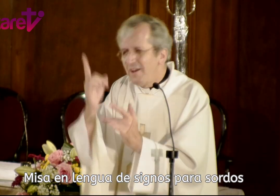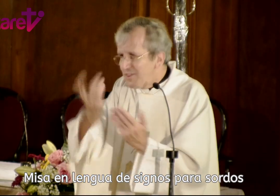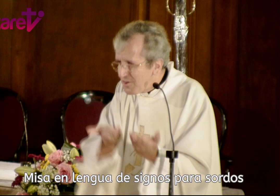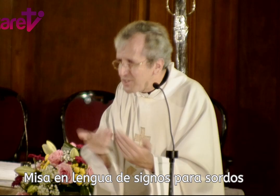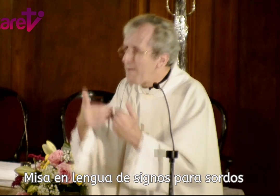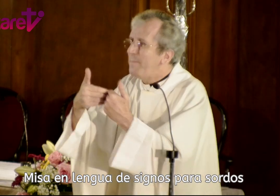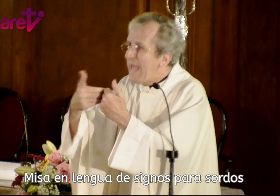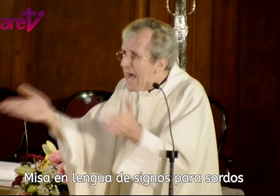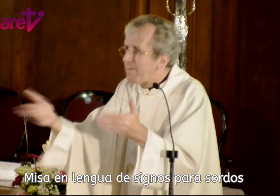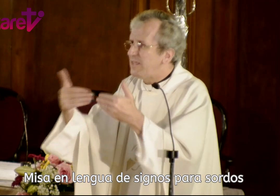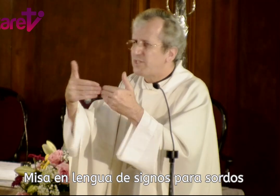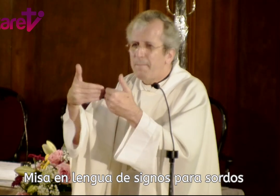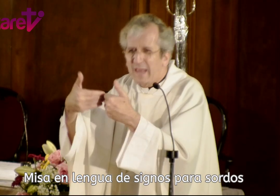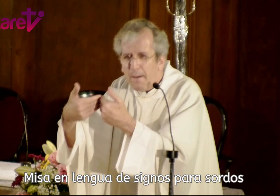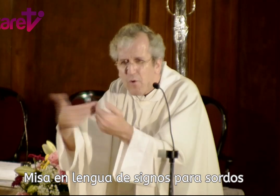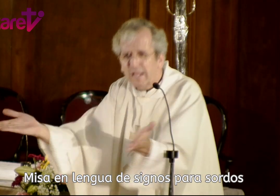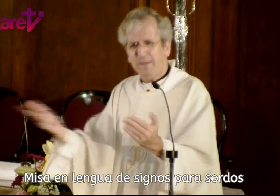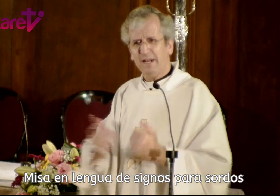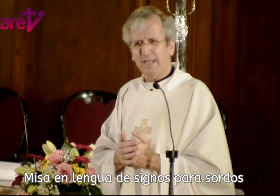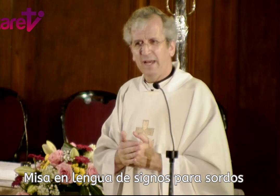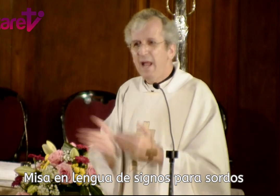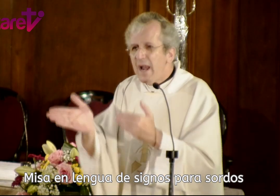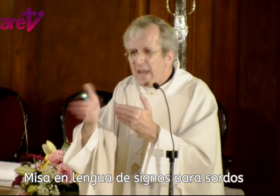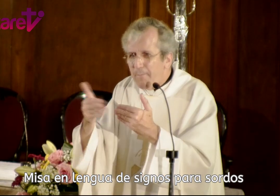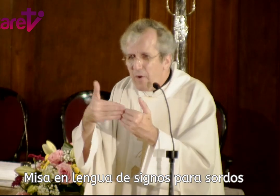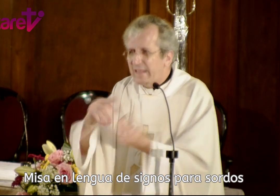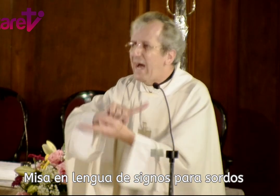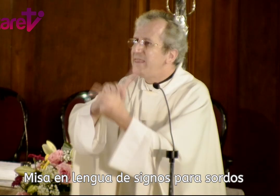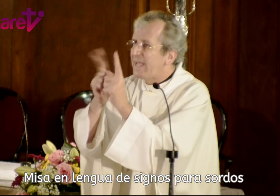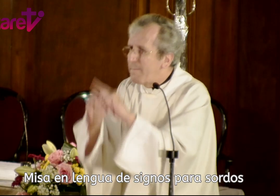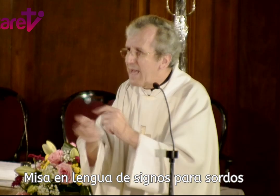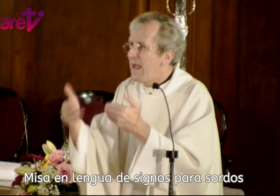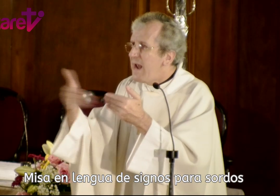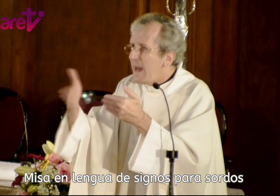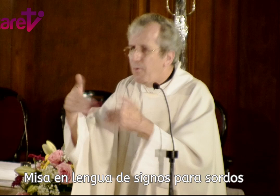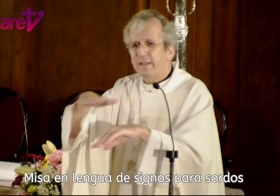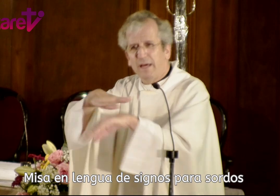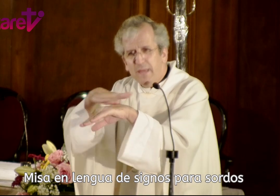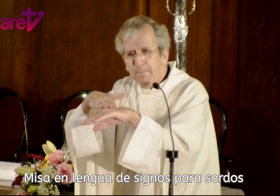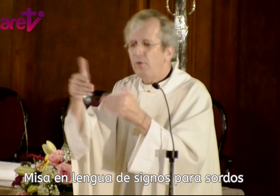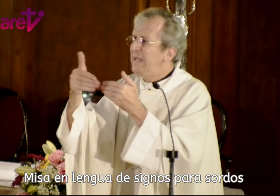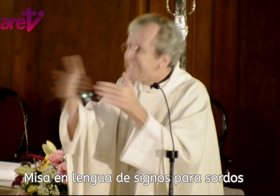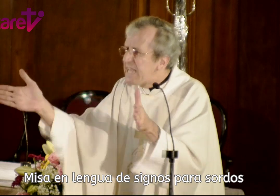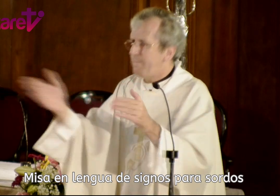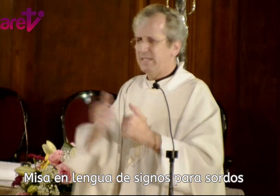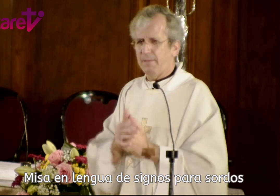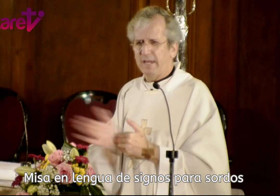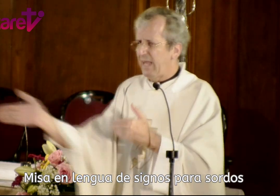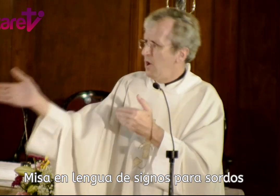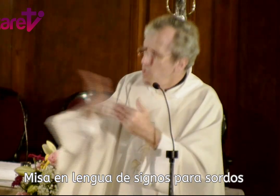Dios siempre abre, Dios siempre da la puerta abierta, la puerta de cambiar, la puerta del perdón siempre está abierta, nunca